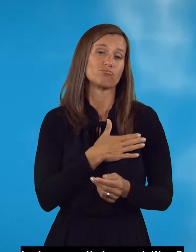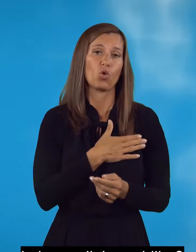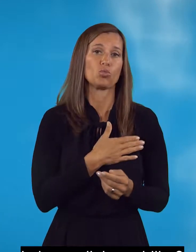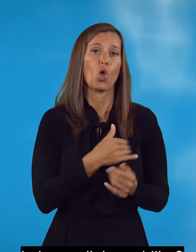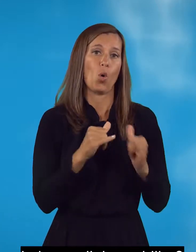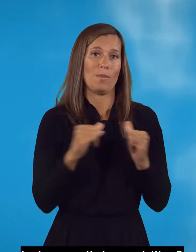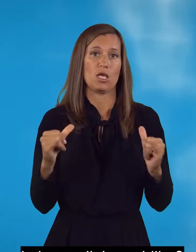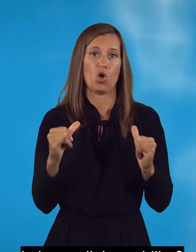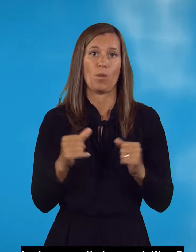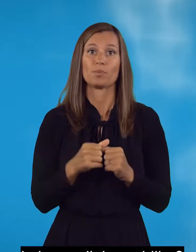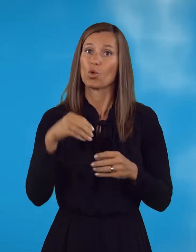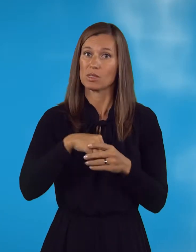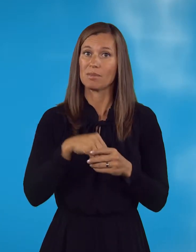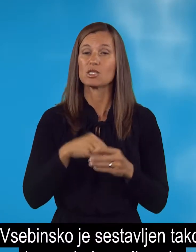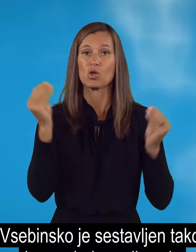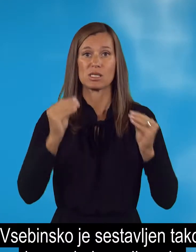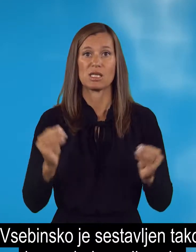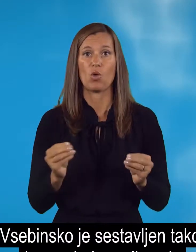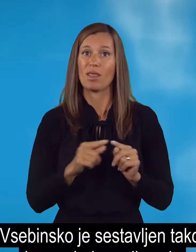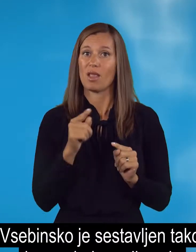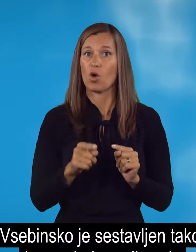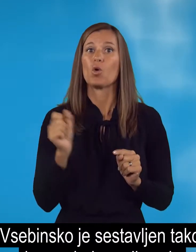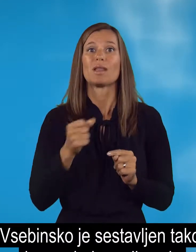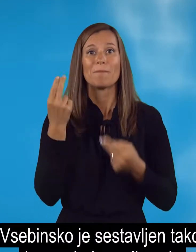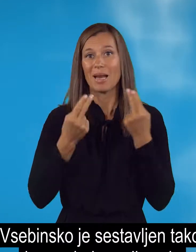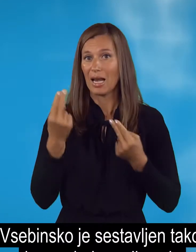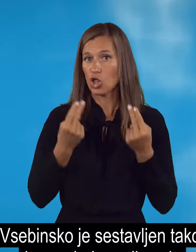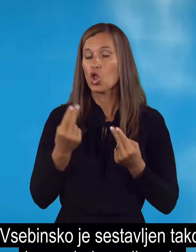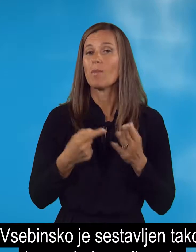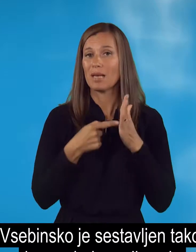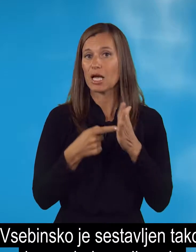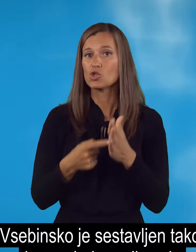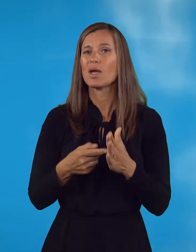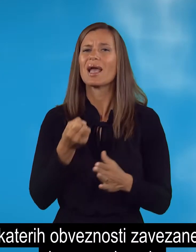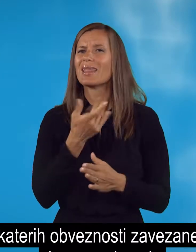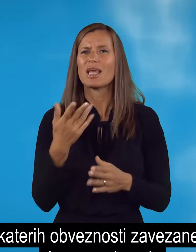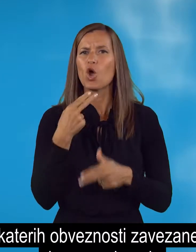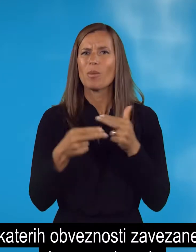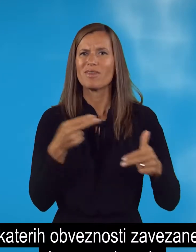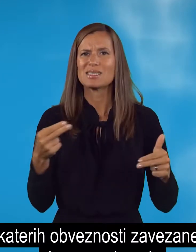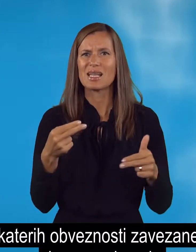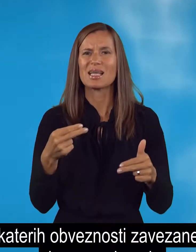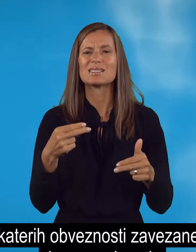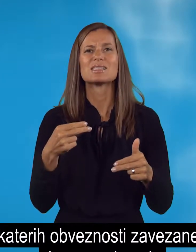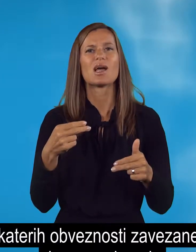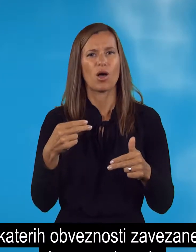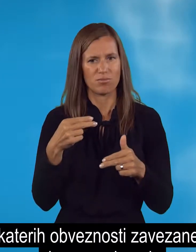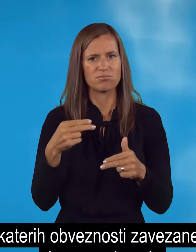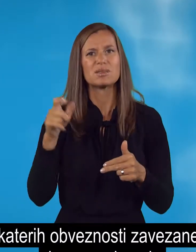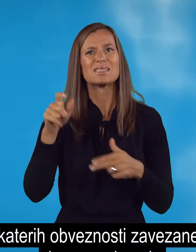obliko? Vsebinsko je sestavljen tako, da pregledno prikazuje, katerih obveznosti zavezanec ni poravnal v roku